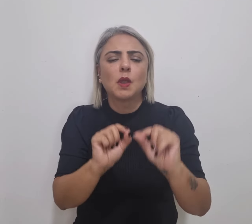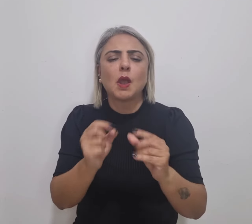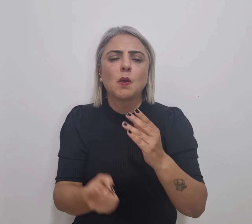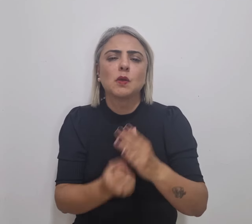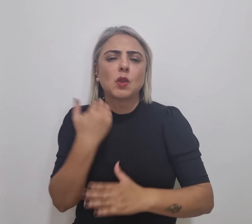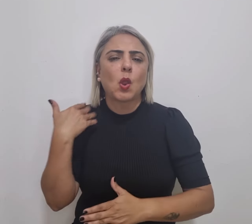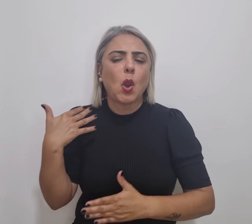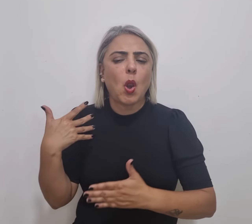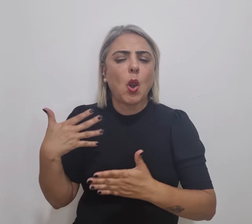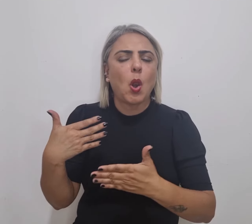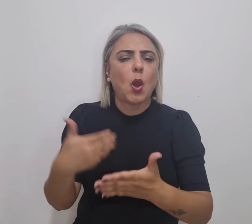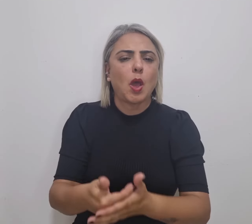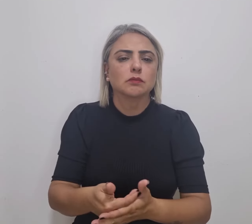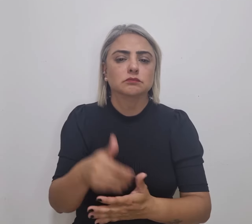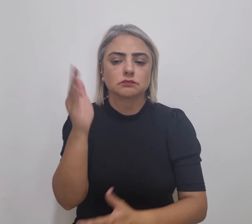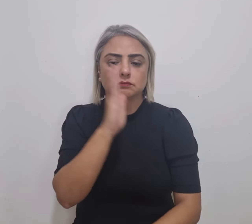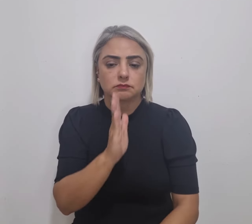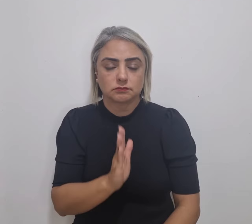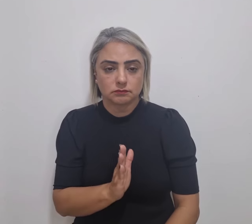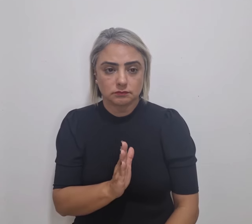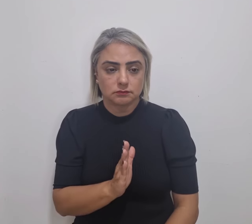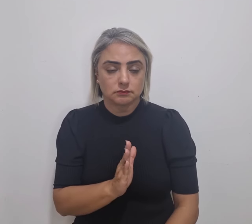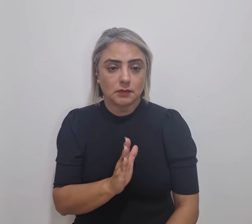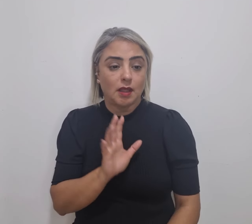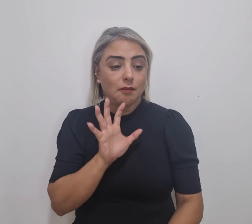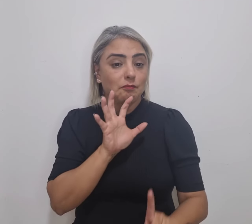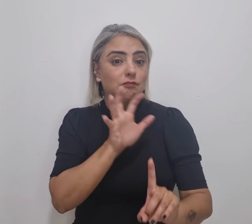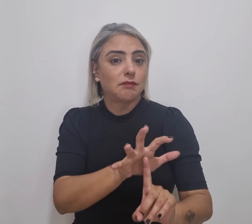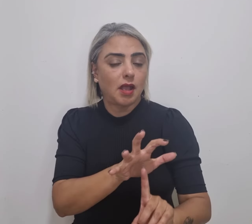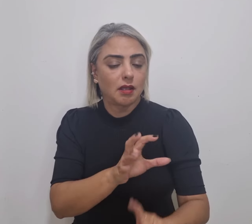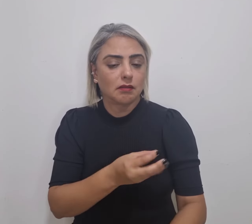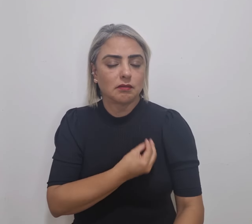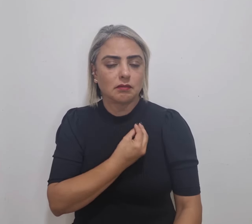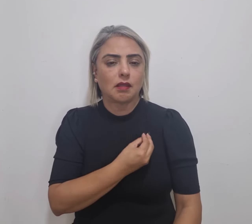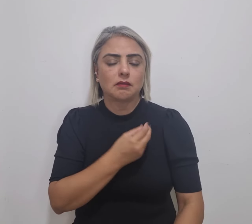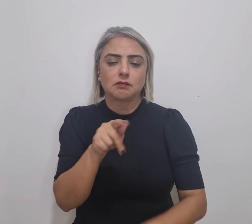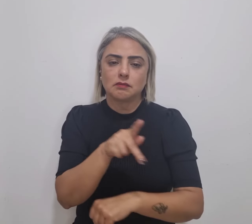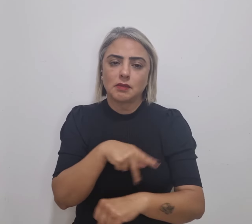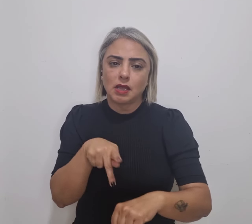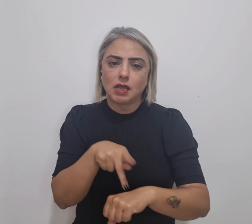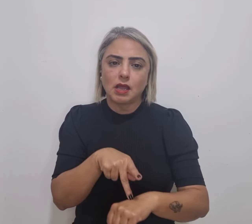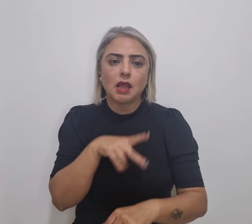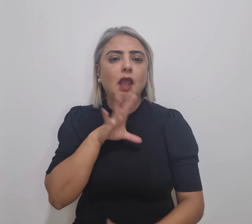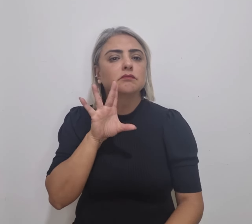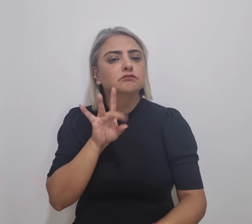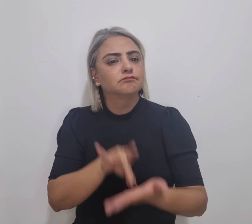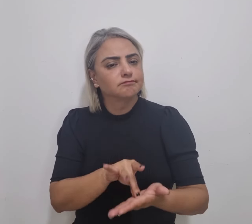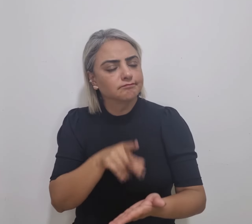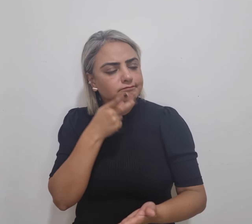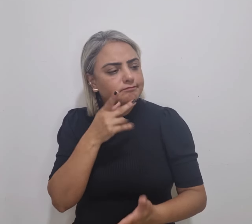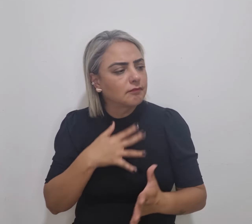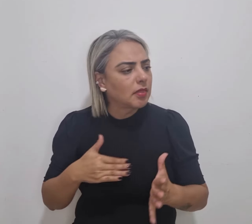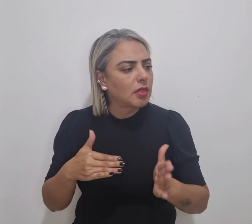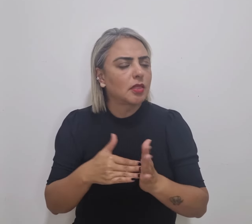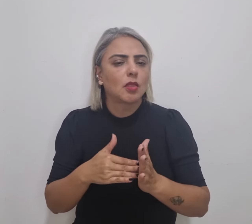últimos anos no Brasil, os impactos na vida do país e afirma que todas as